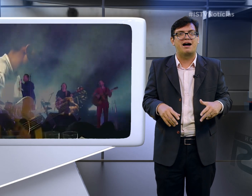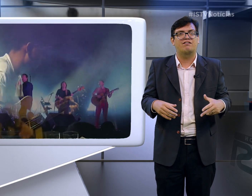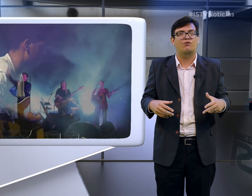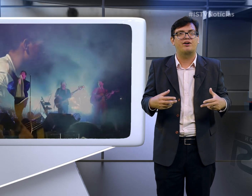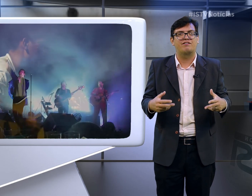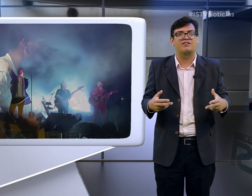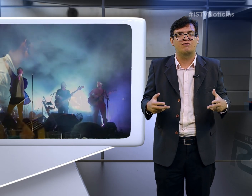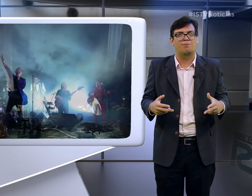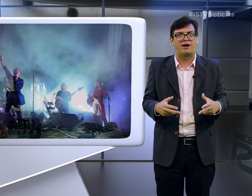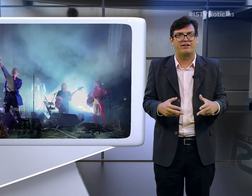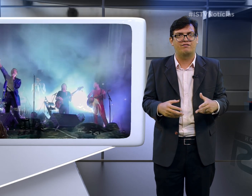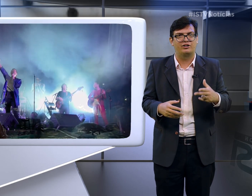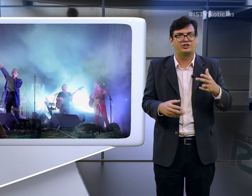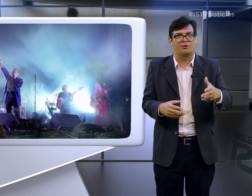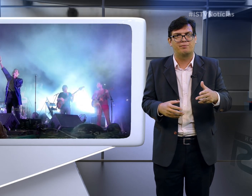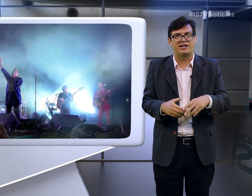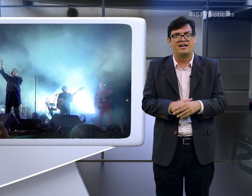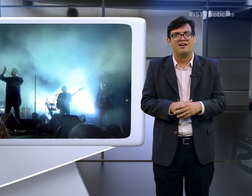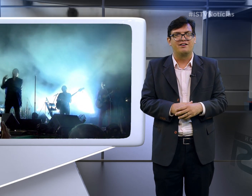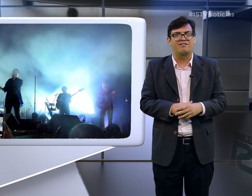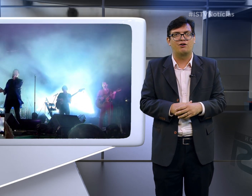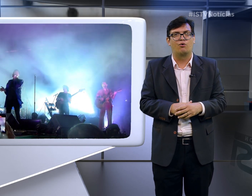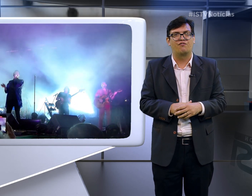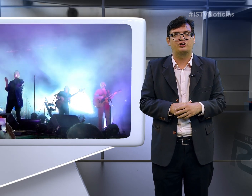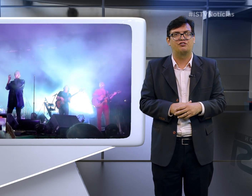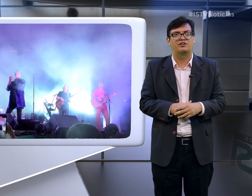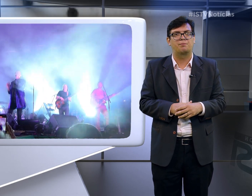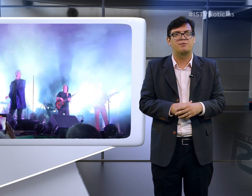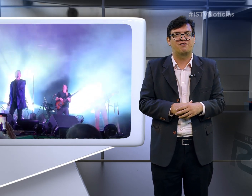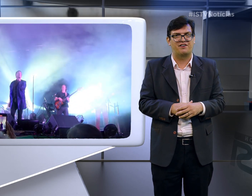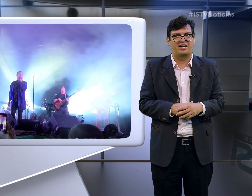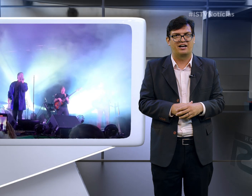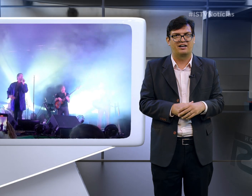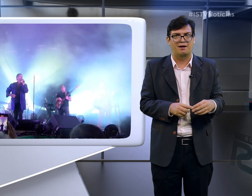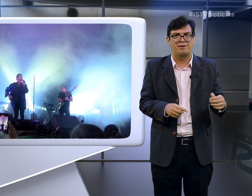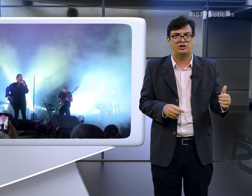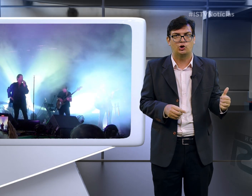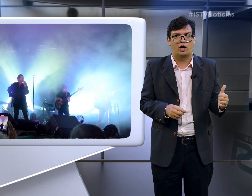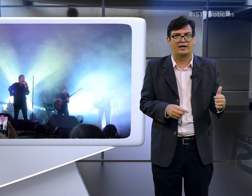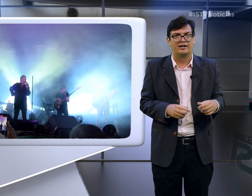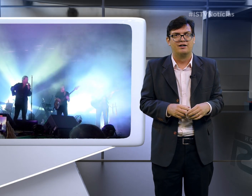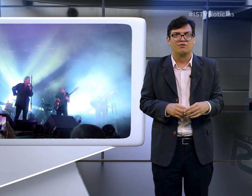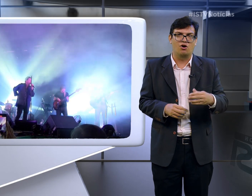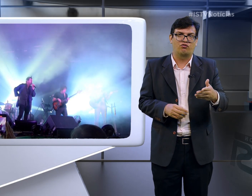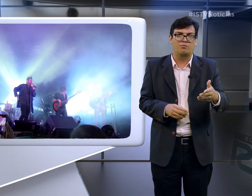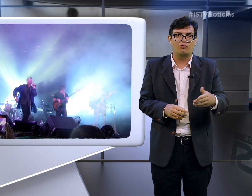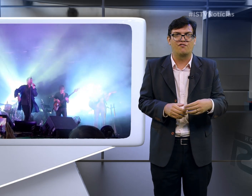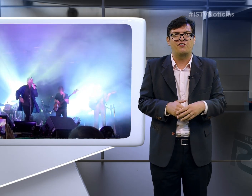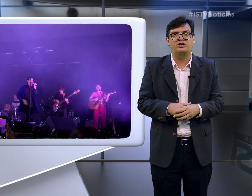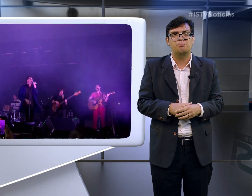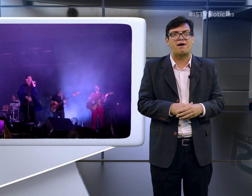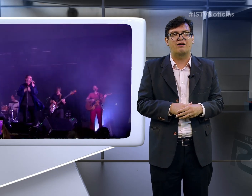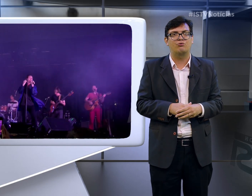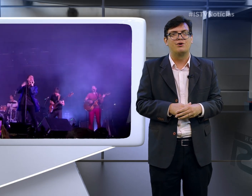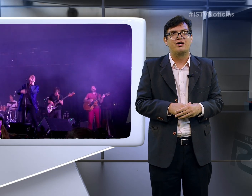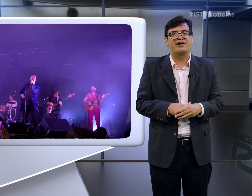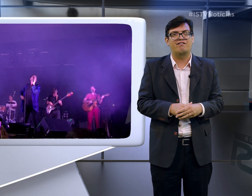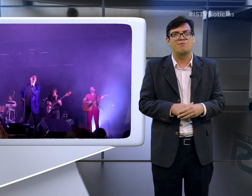mais conhecidas do país. O Legião Urbana encerrou o Festival da Primavera lá em Bertioga. Nós fomos conferir de perto esse